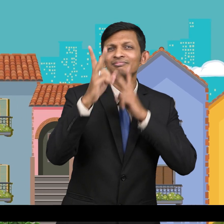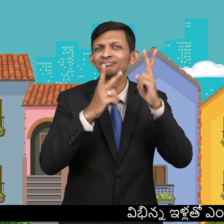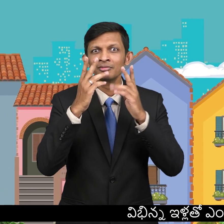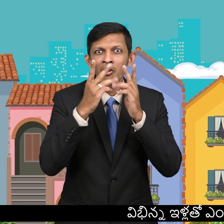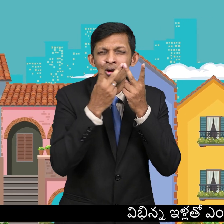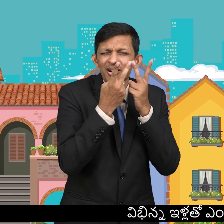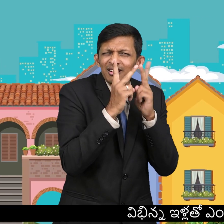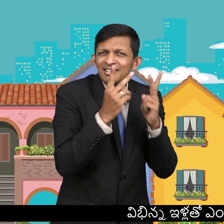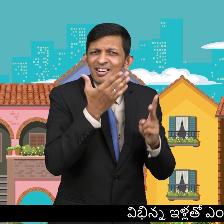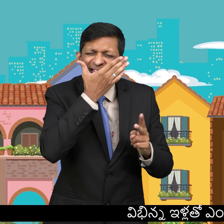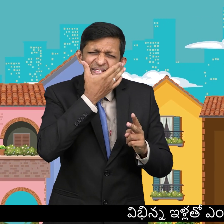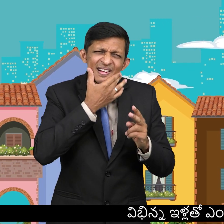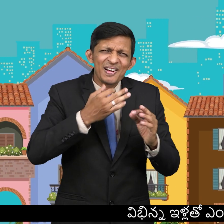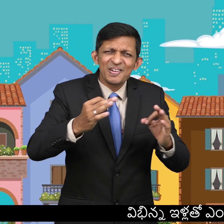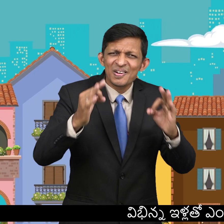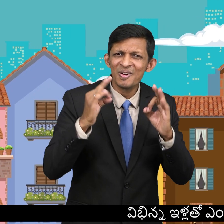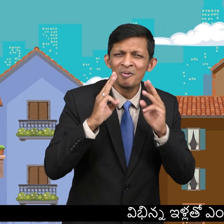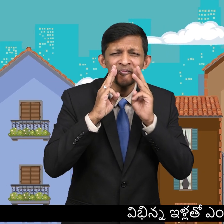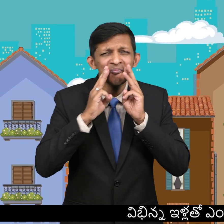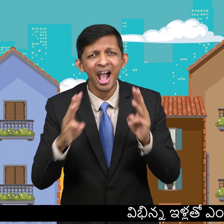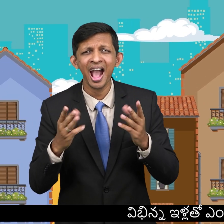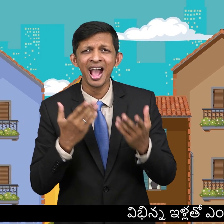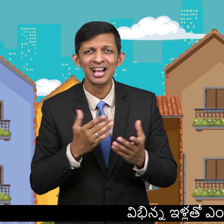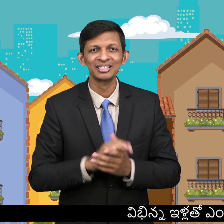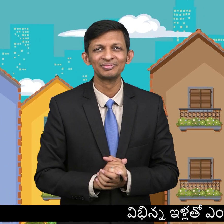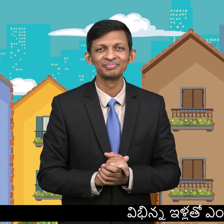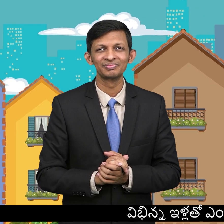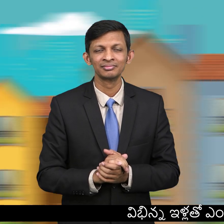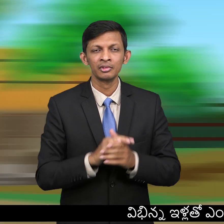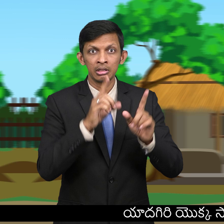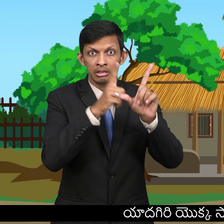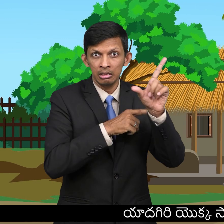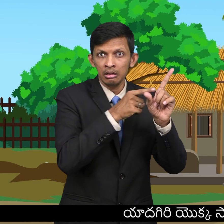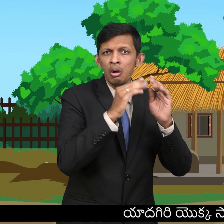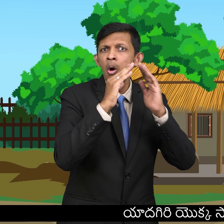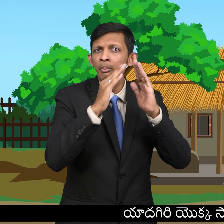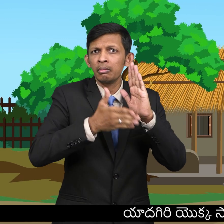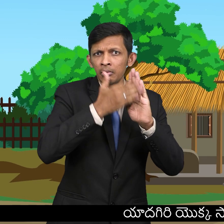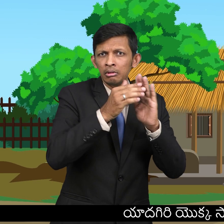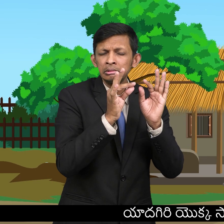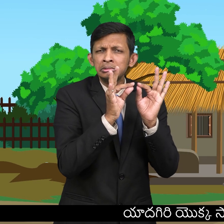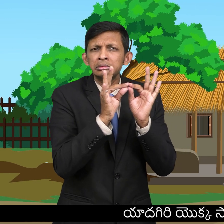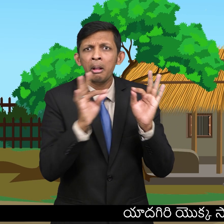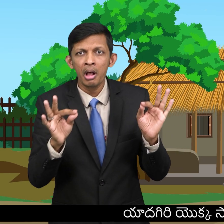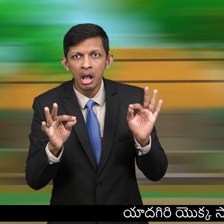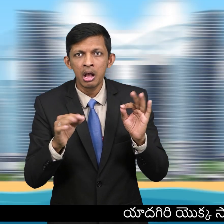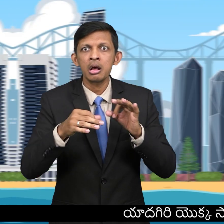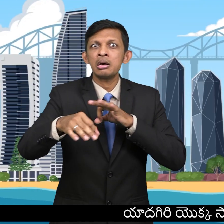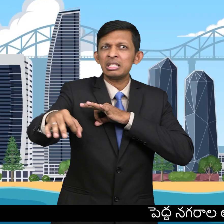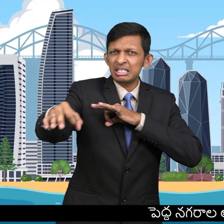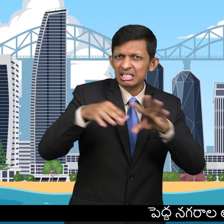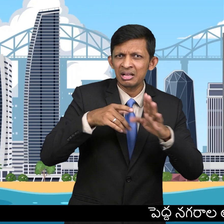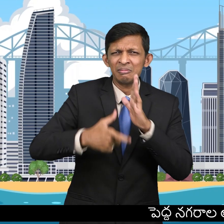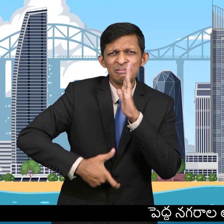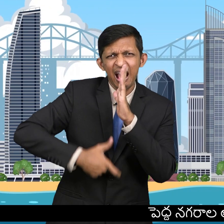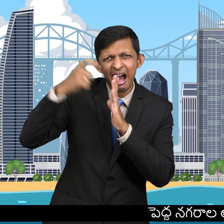వావ్! విభిన్న ఇళ్లతో ఎంత అద్భుతమైన పర్యటన! యాదగిరి యొక్క సాధారణ మట్టి ఇంటి నుండి